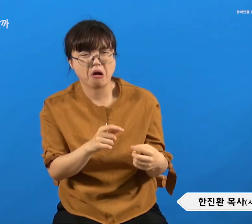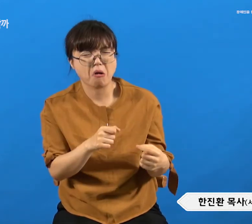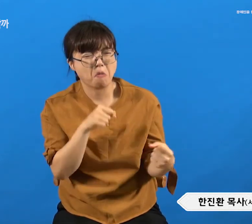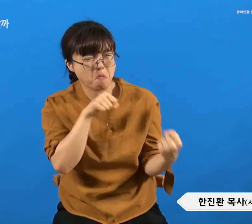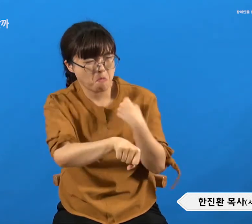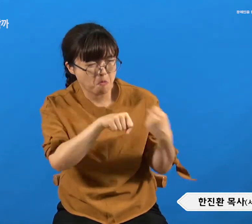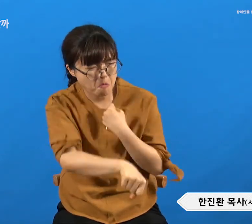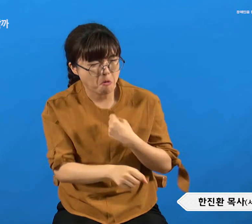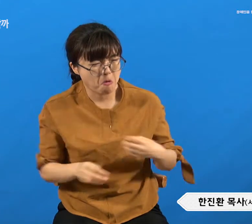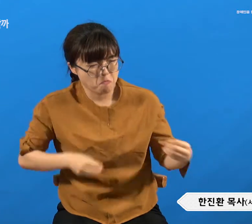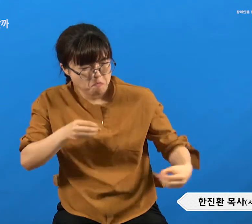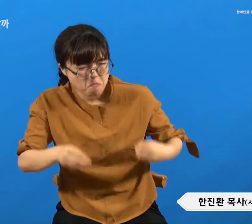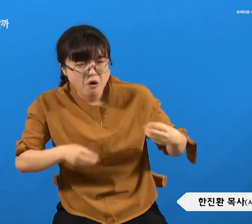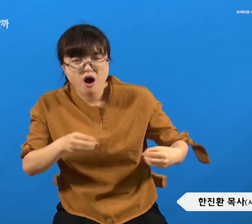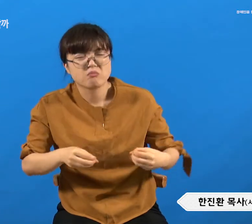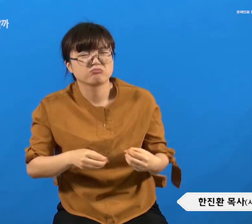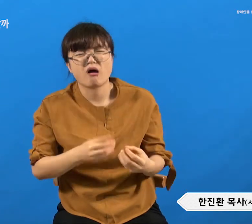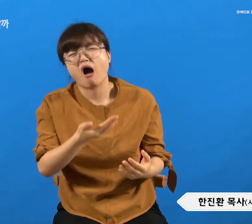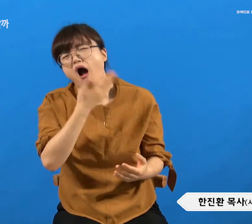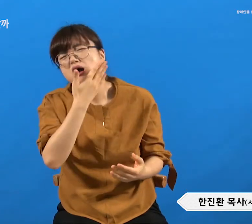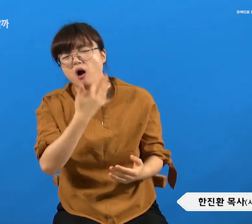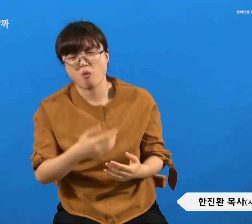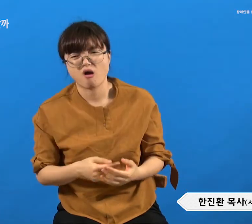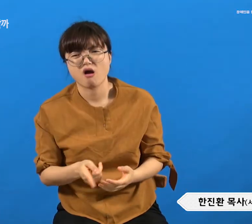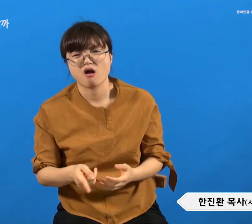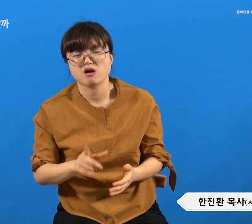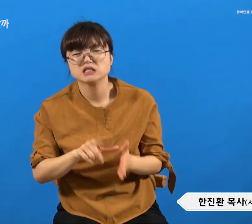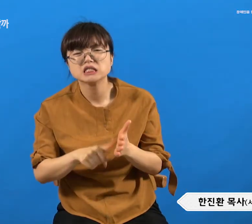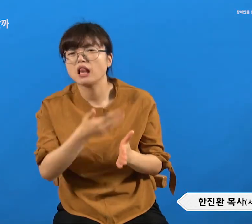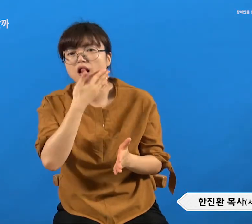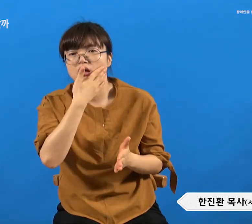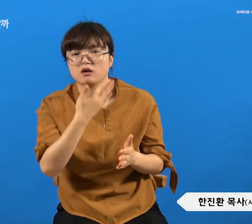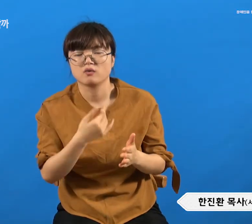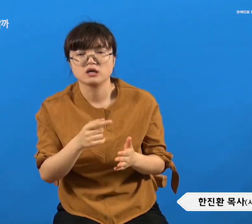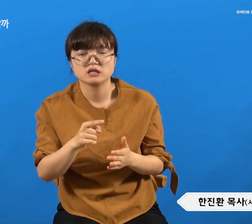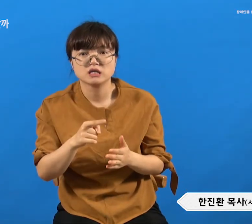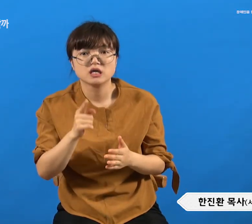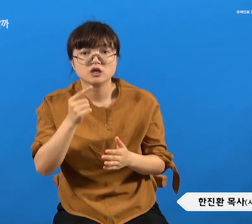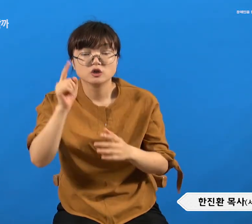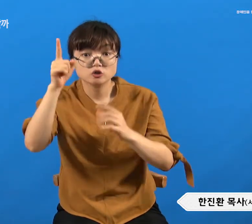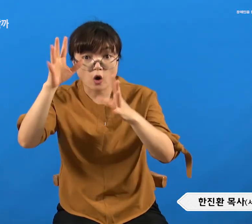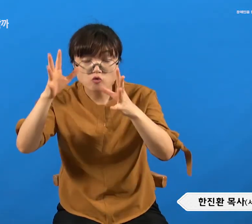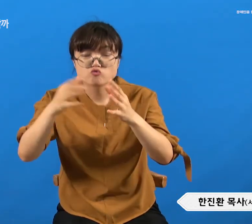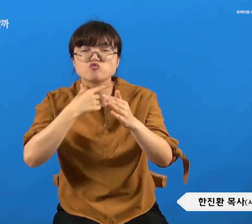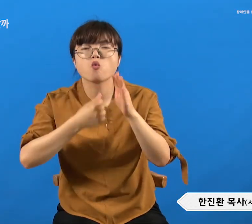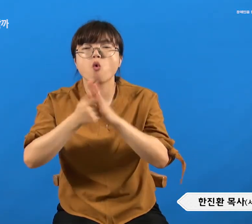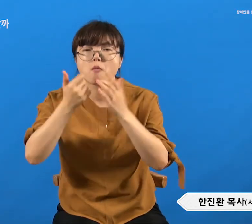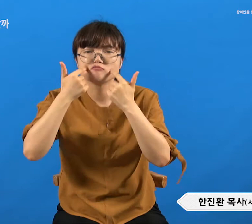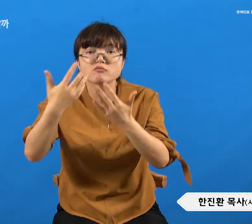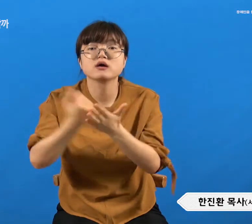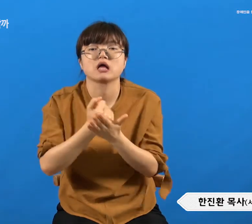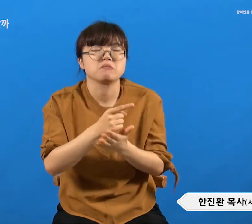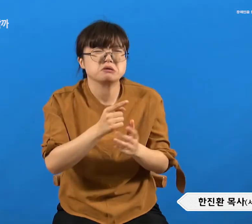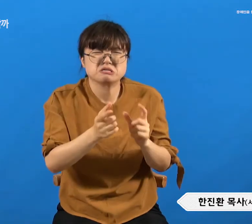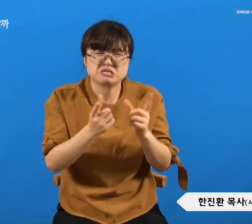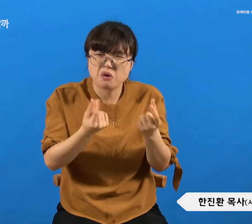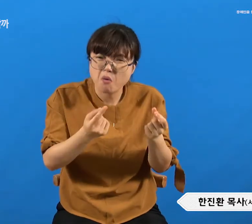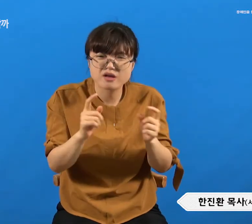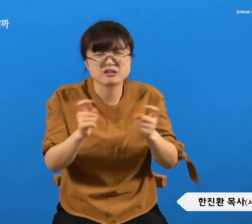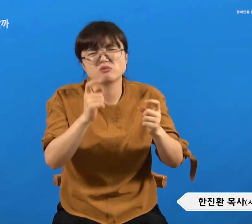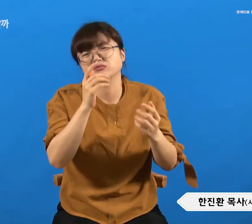아닙니까? 천국 소망이 분명한 사람은 그렇게 싸우고 찢고 뽑고 그러지 않습니다.